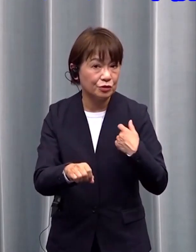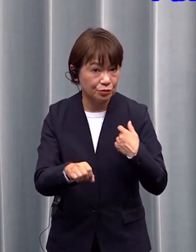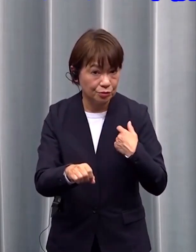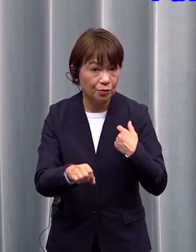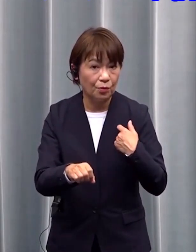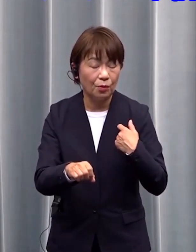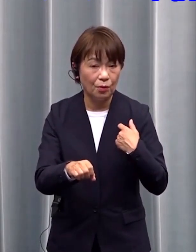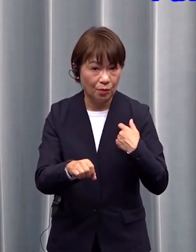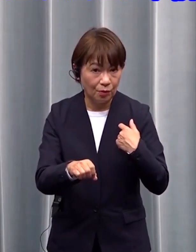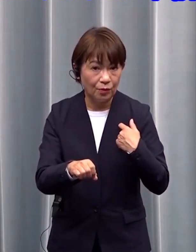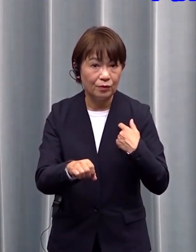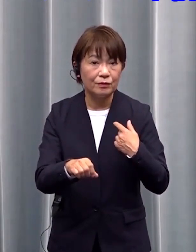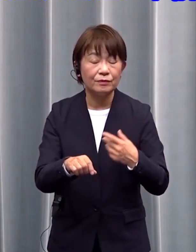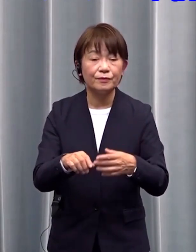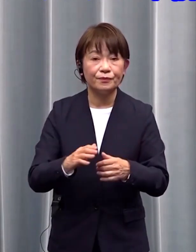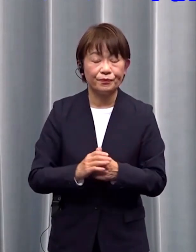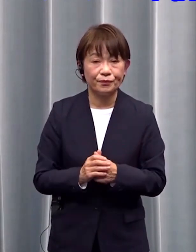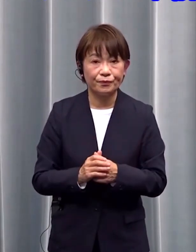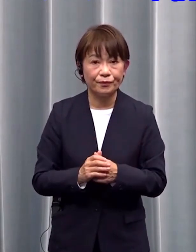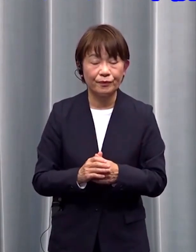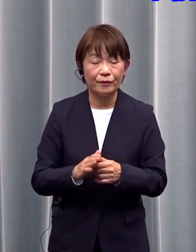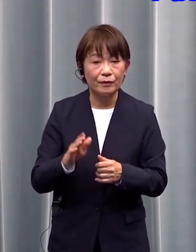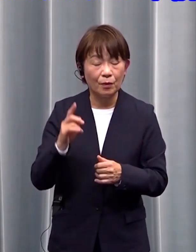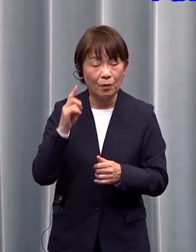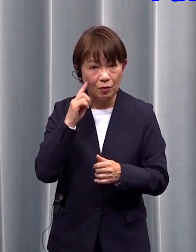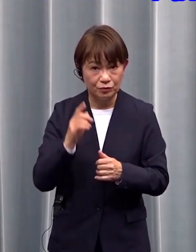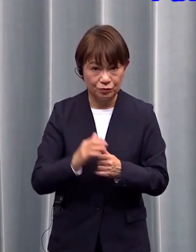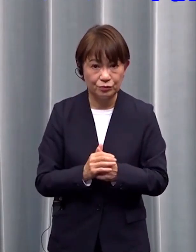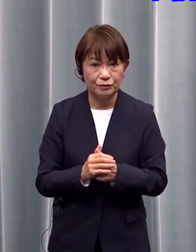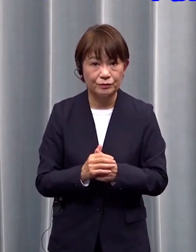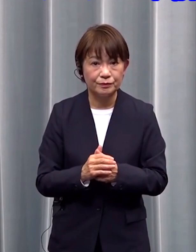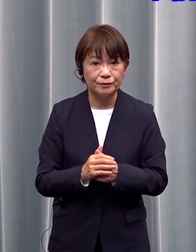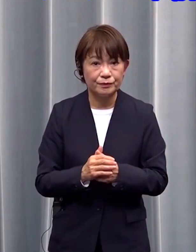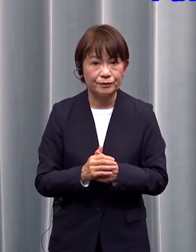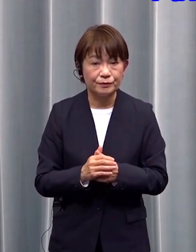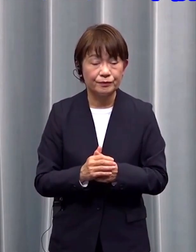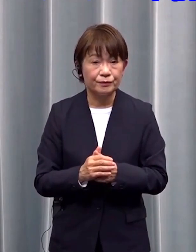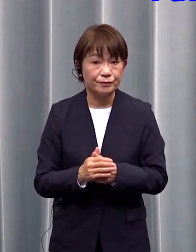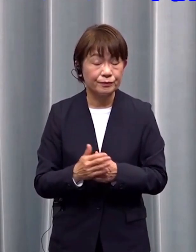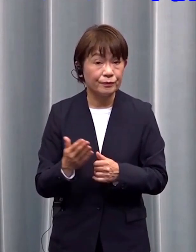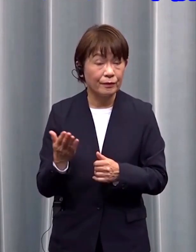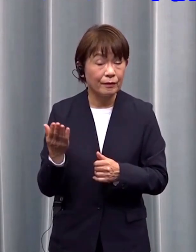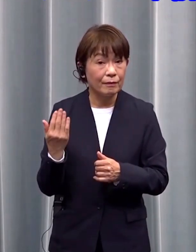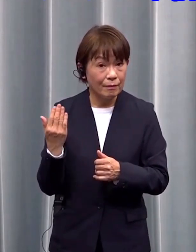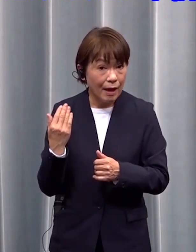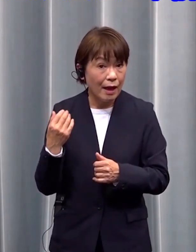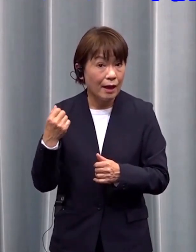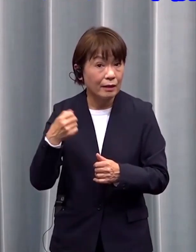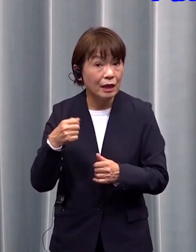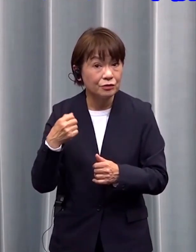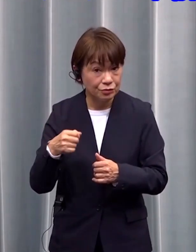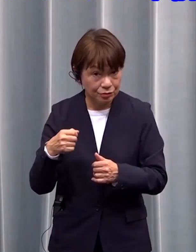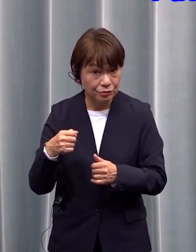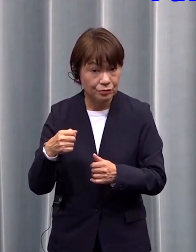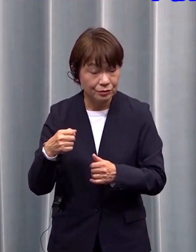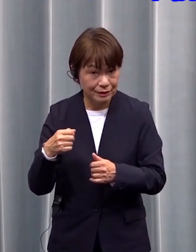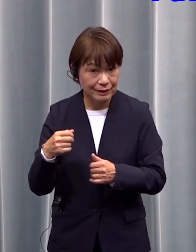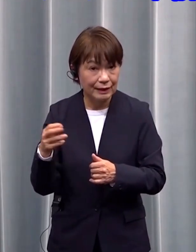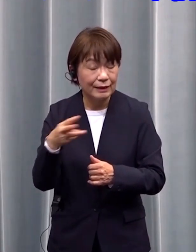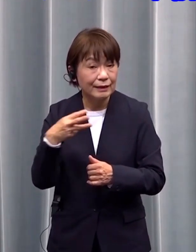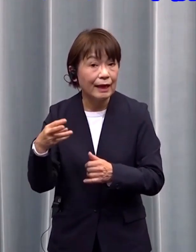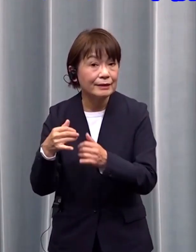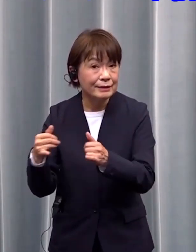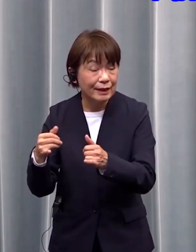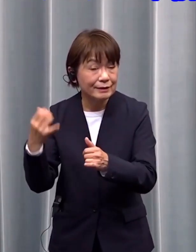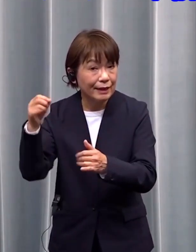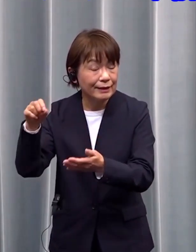たが、あの夏に林真琴座長の率いる第三者再発防止委員会、再発防止対策チームが